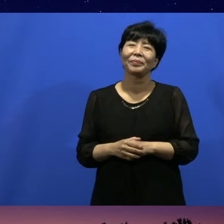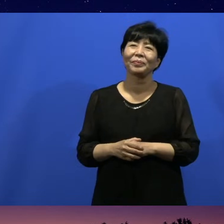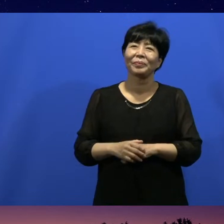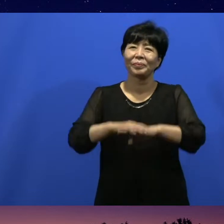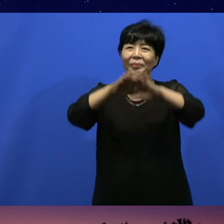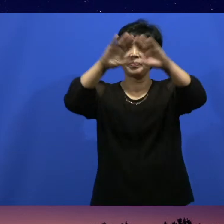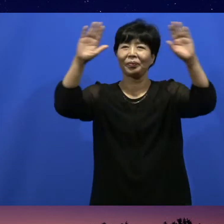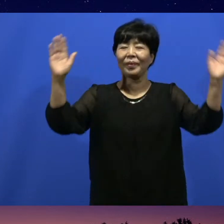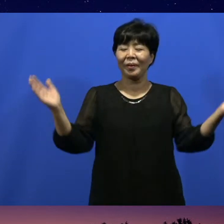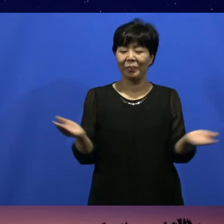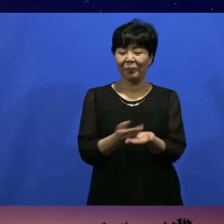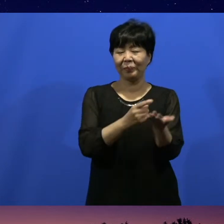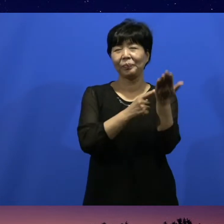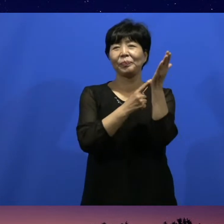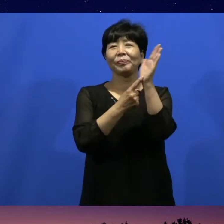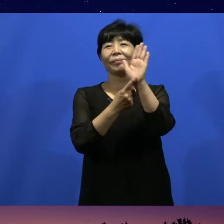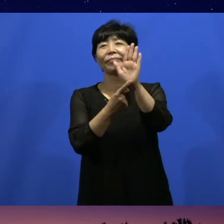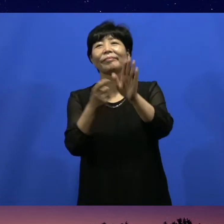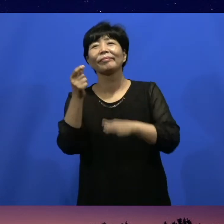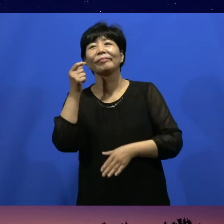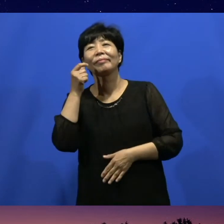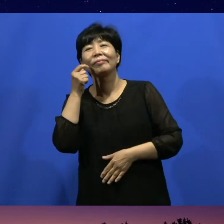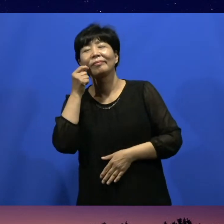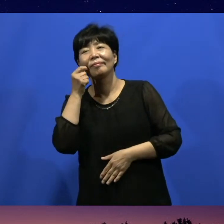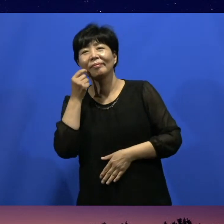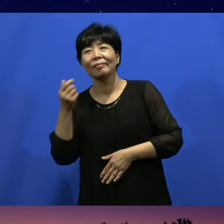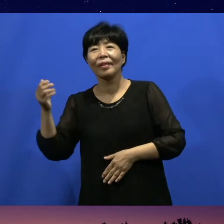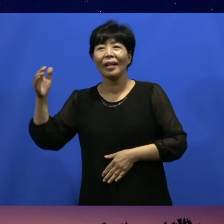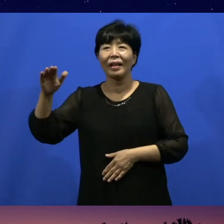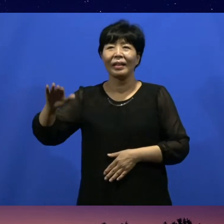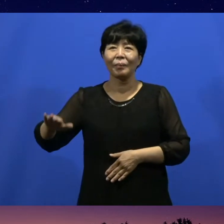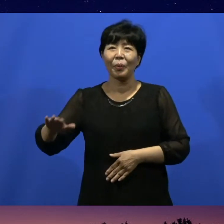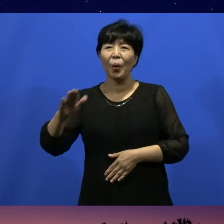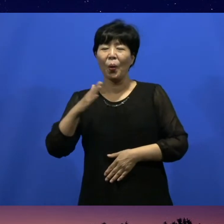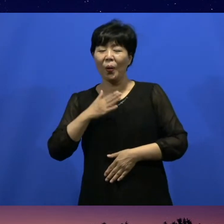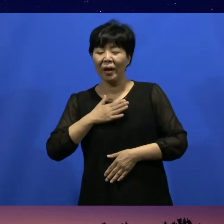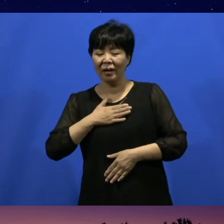다 표현 못해도 나